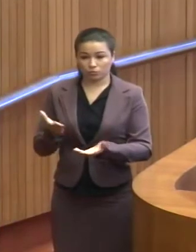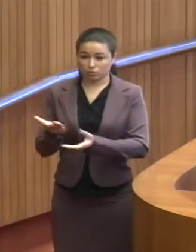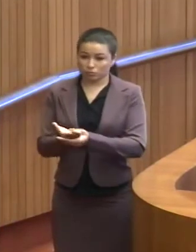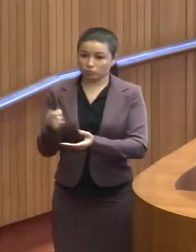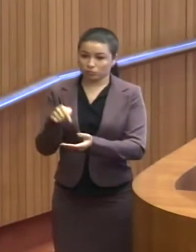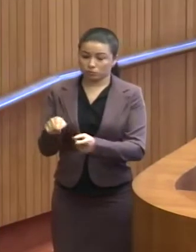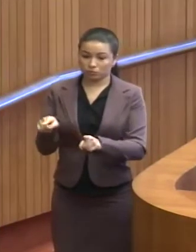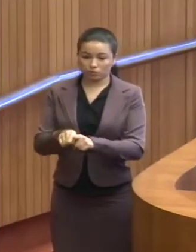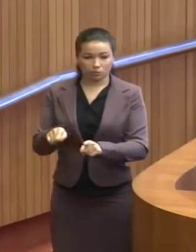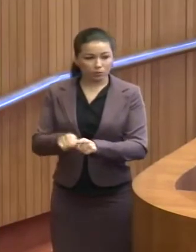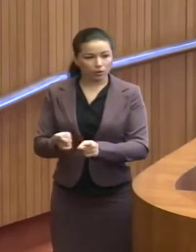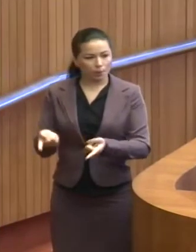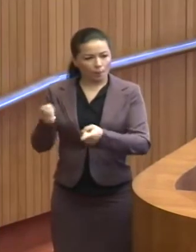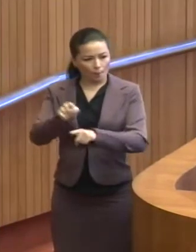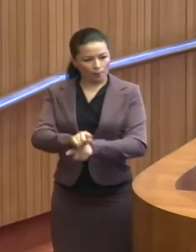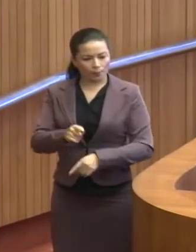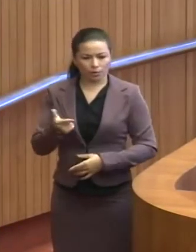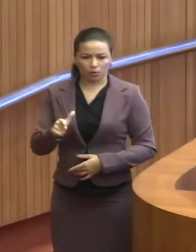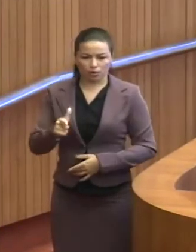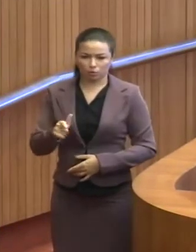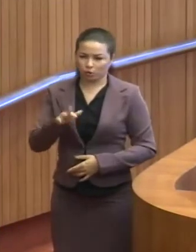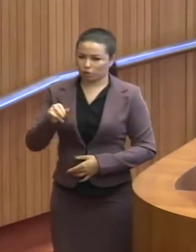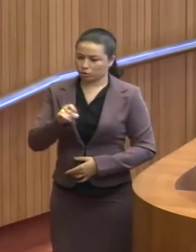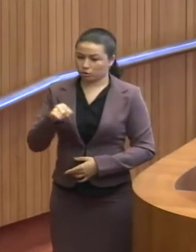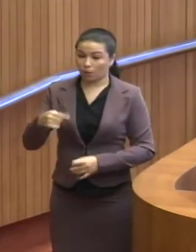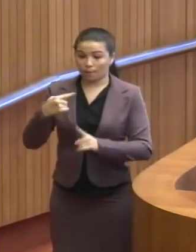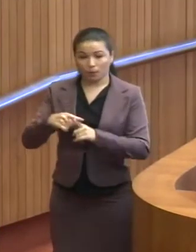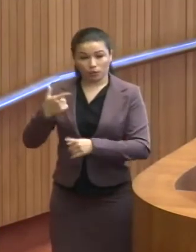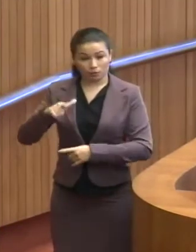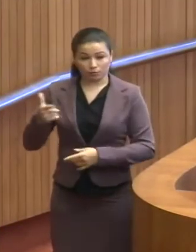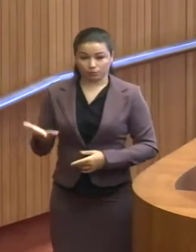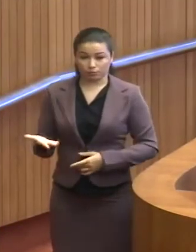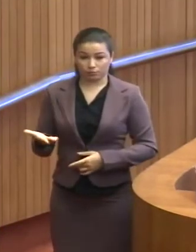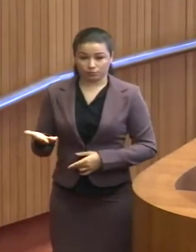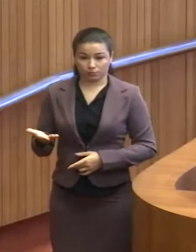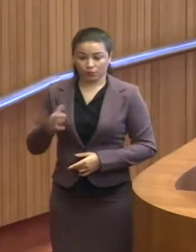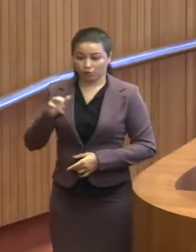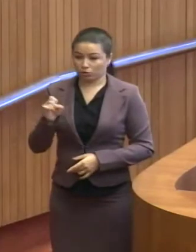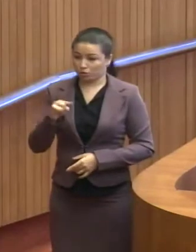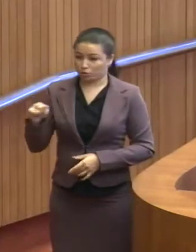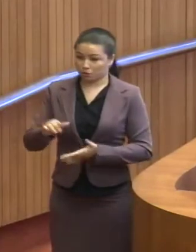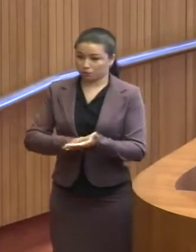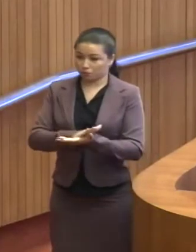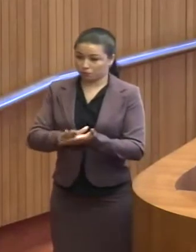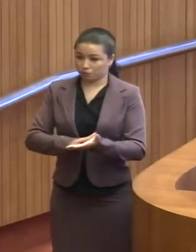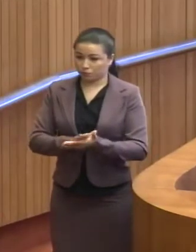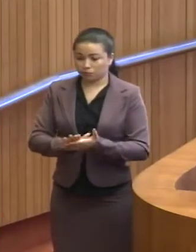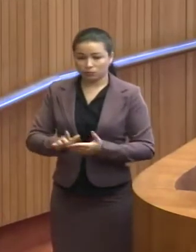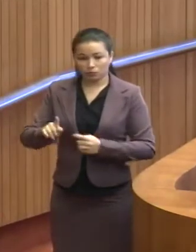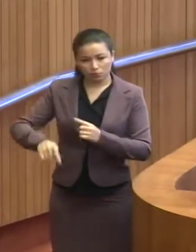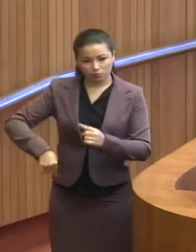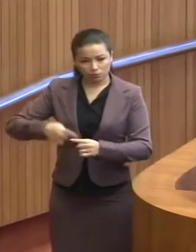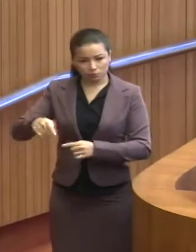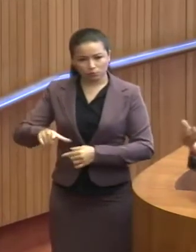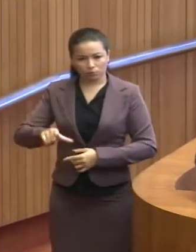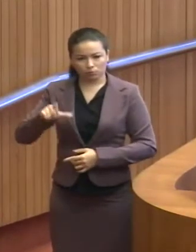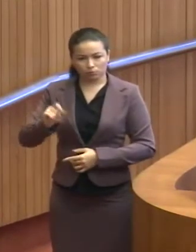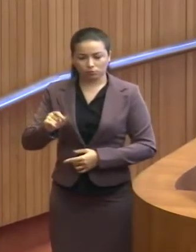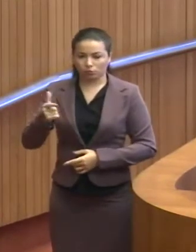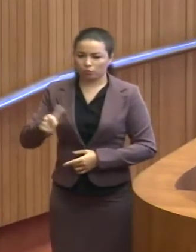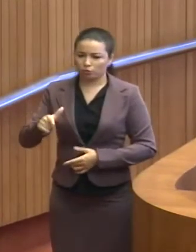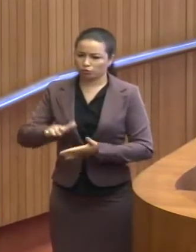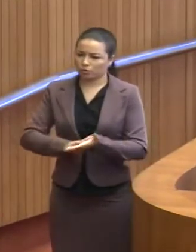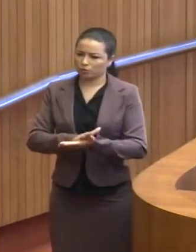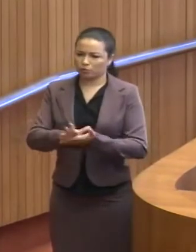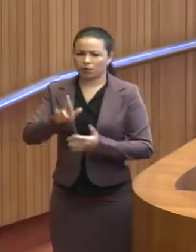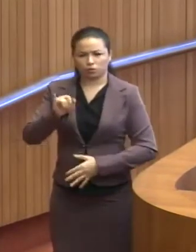poderia reverter e que eu não estava com nenhuma restrição, porque não estava com nenhuma restrição, até que saísse a decisão, não